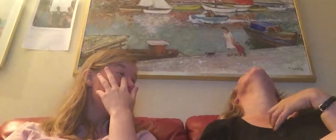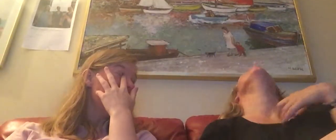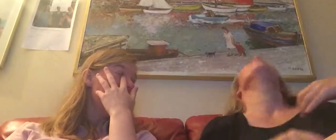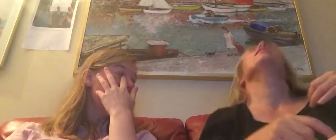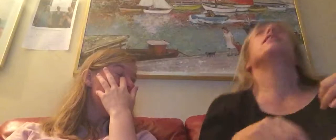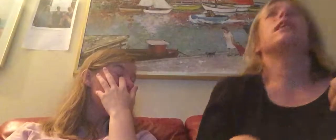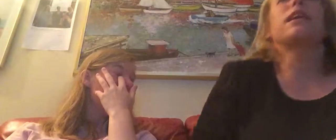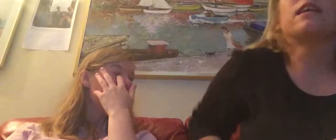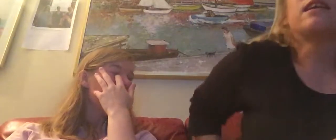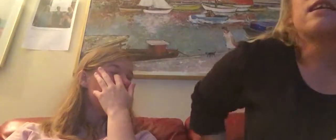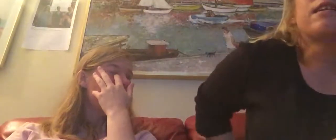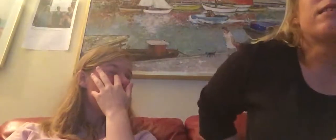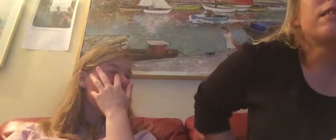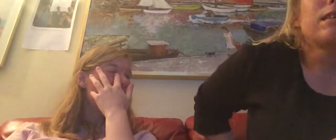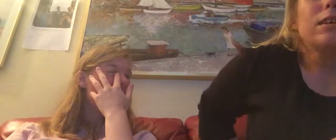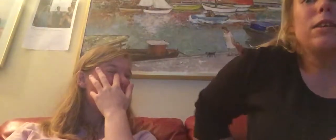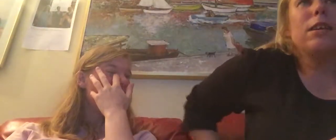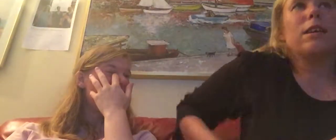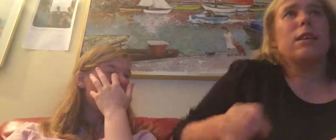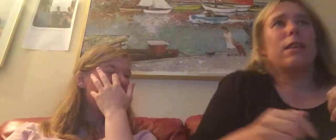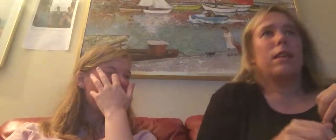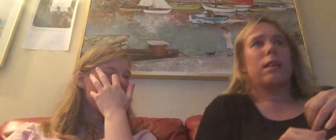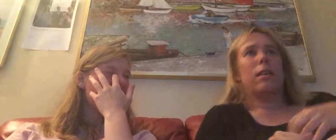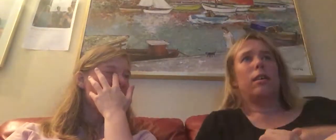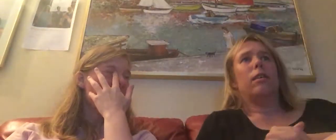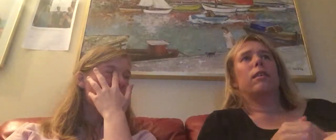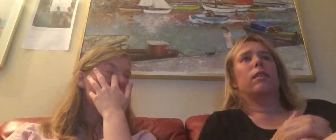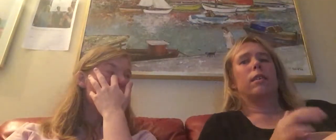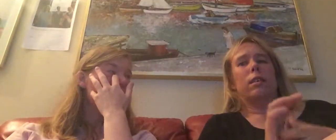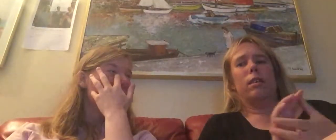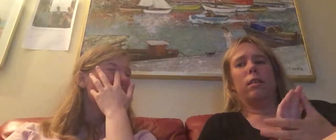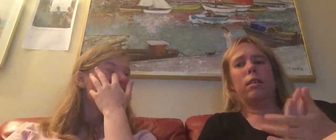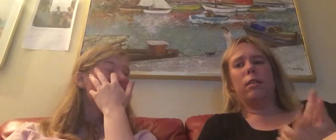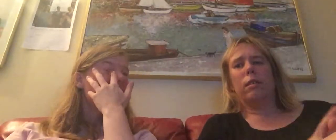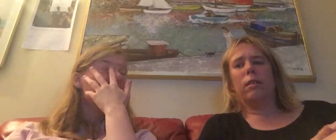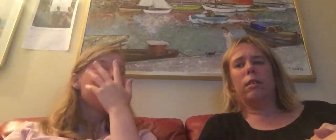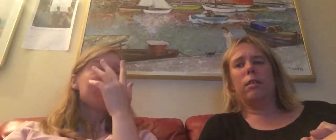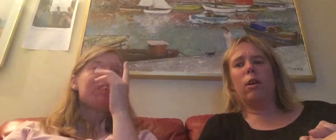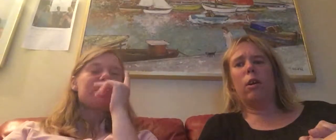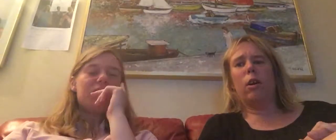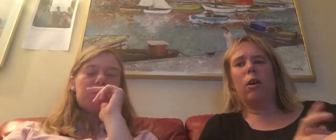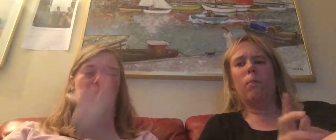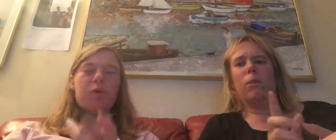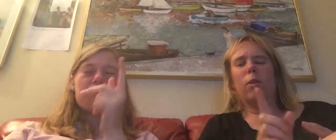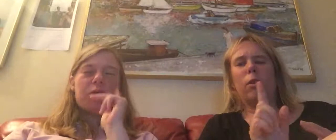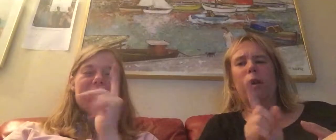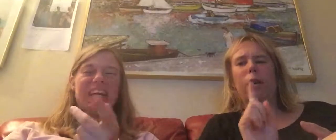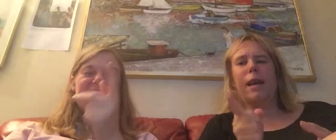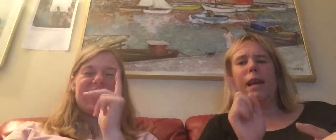Jag känner din. Och röst. Då för då. Ja. Jag må